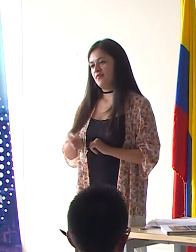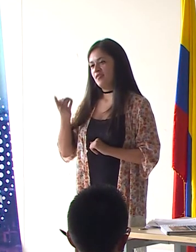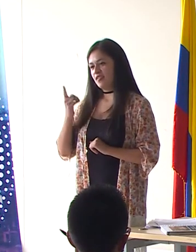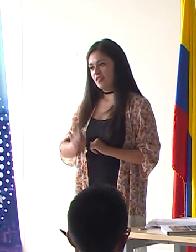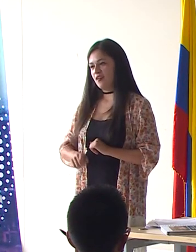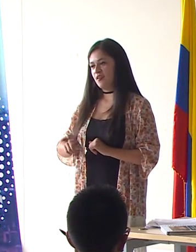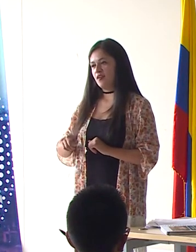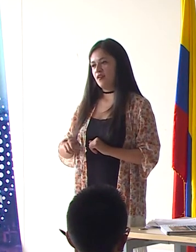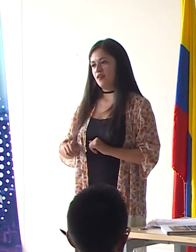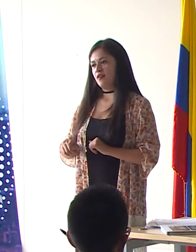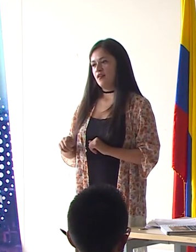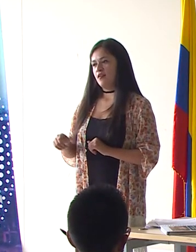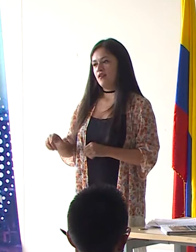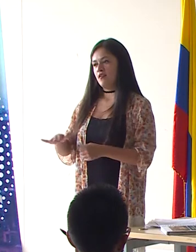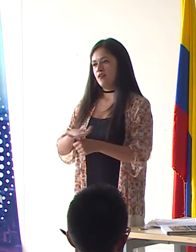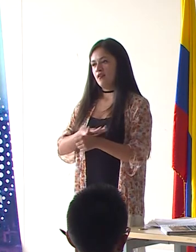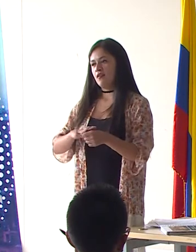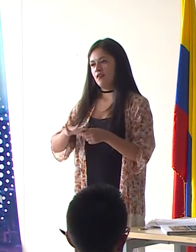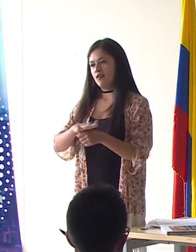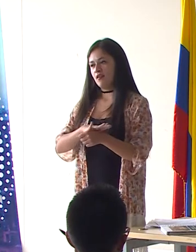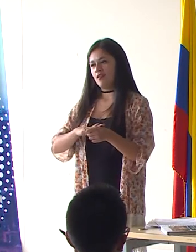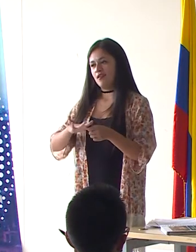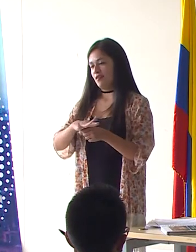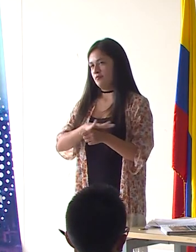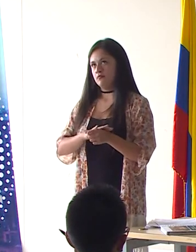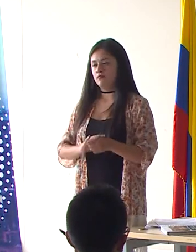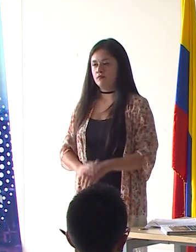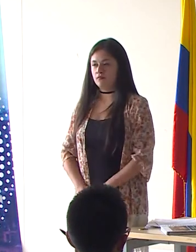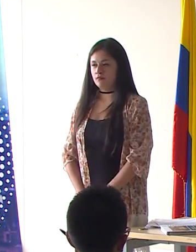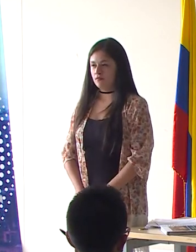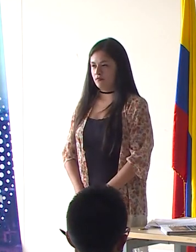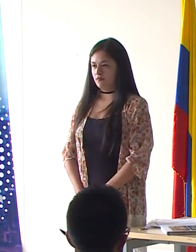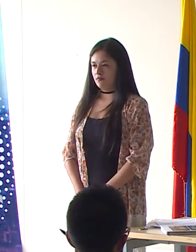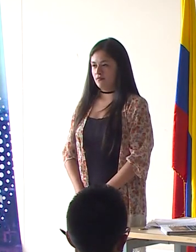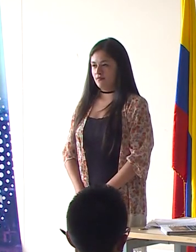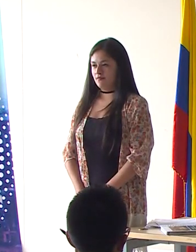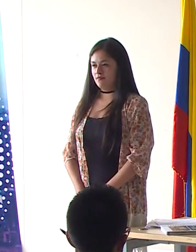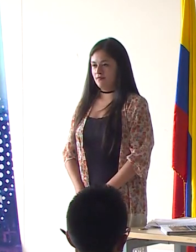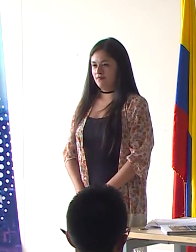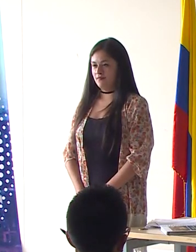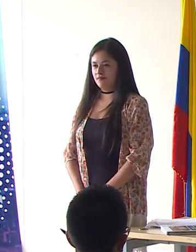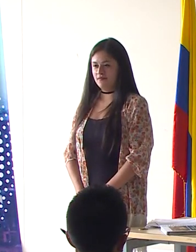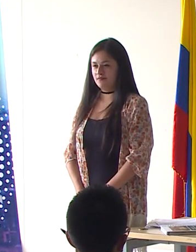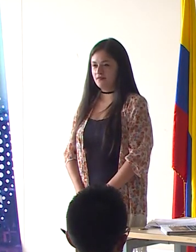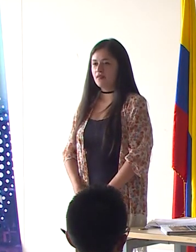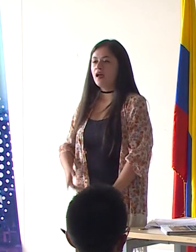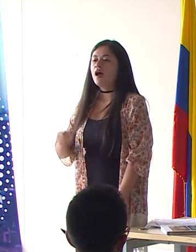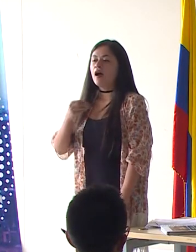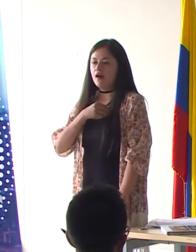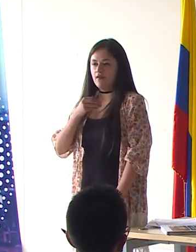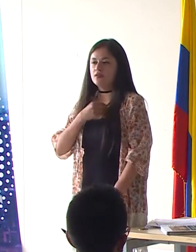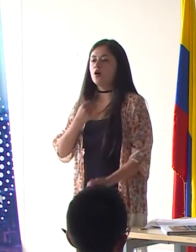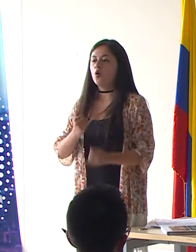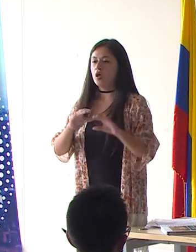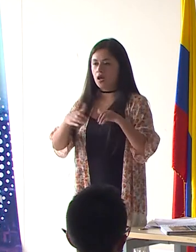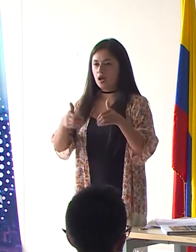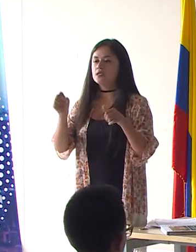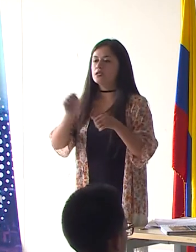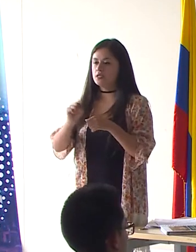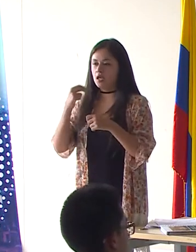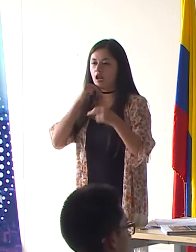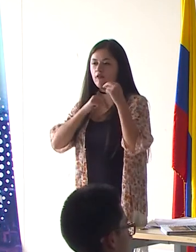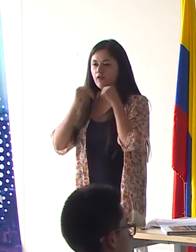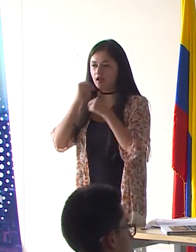van mucho más allá de su entorno inmediato y son relaciones que abarcan el territorio nacional completo por ser consumidores y por ser